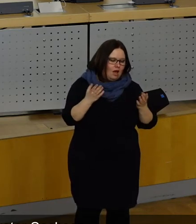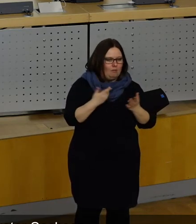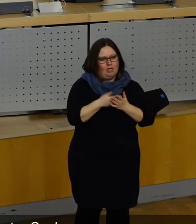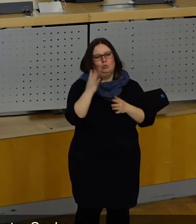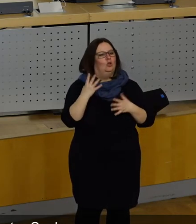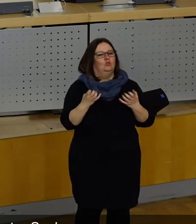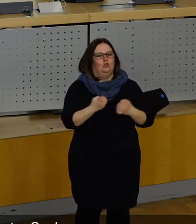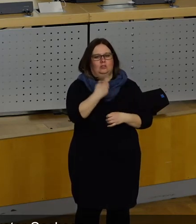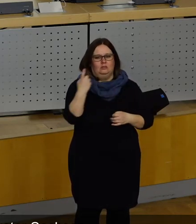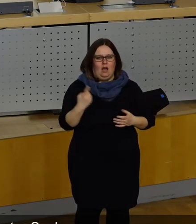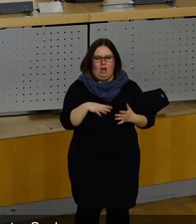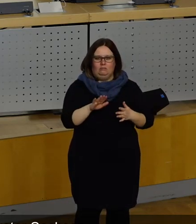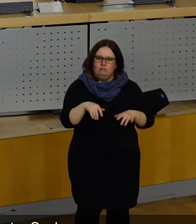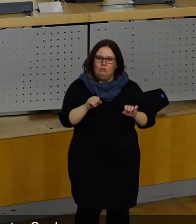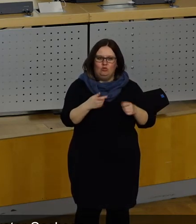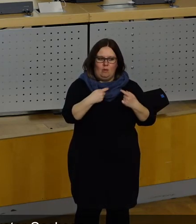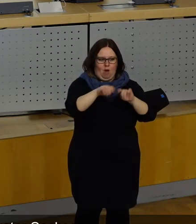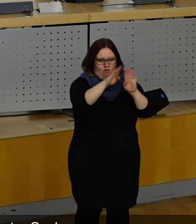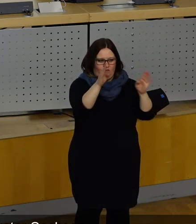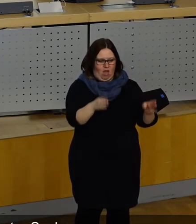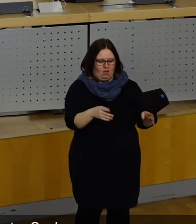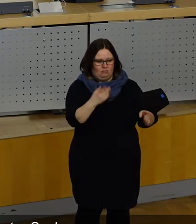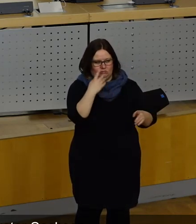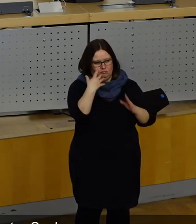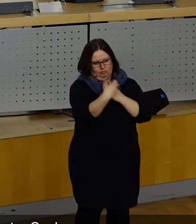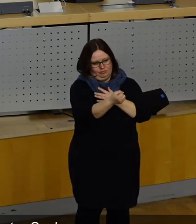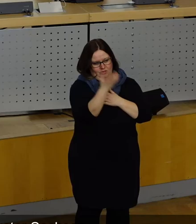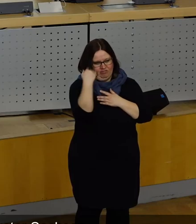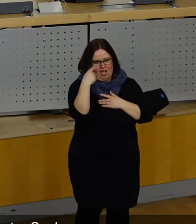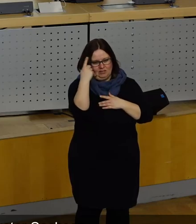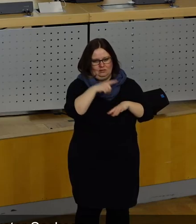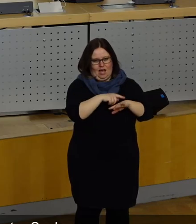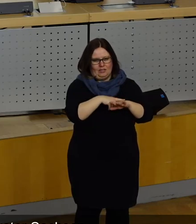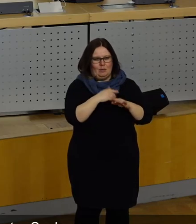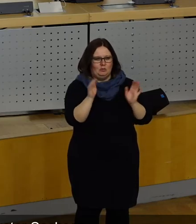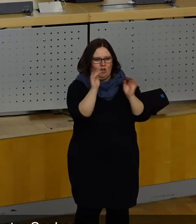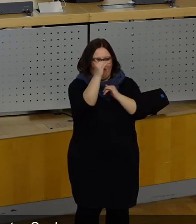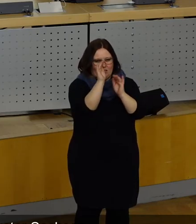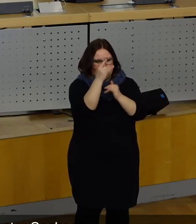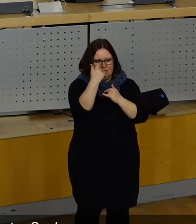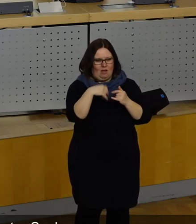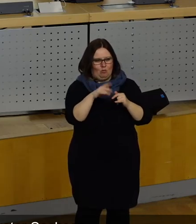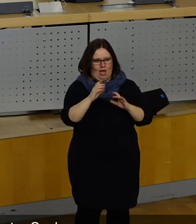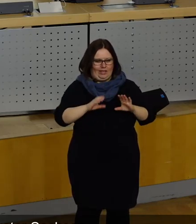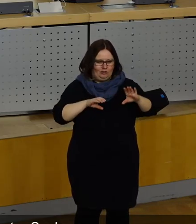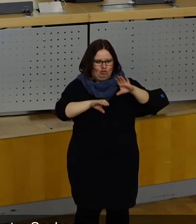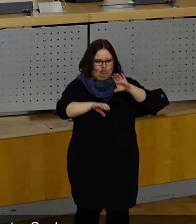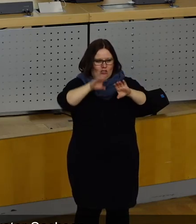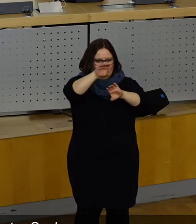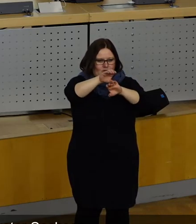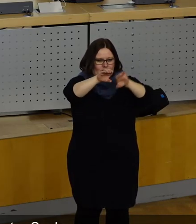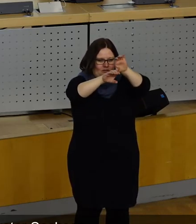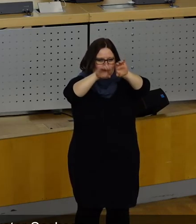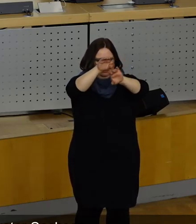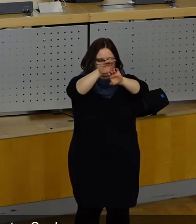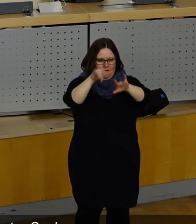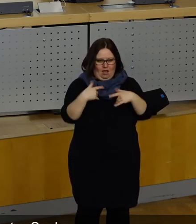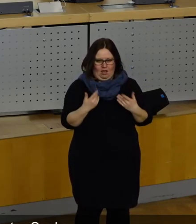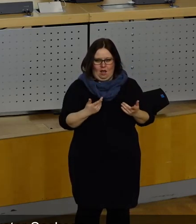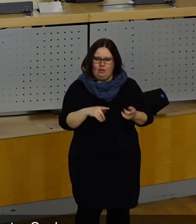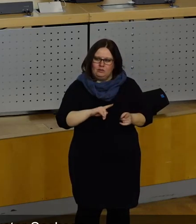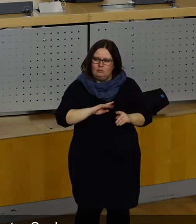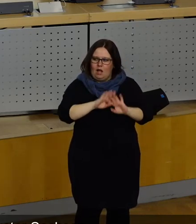90er Jahren viele Bauwerke, die man noch lange daran erkennen wird, aus welcher Zeit sie kommen. Kleine Fenster, ein Geschoss mehr reingequetscht zwischen Straße und Traufe. Aber ich